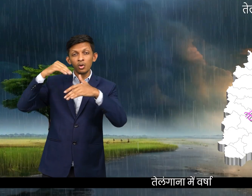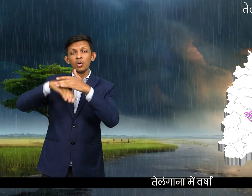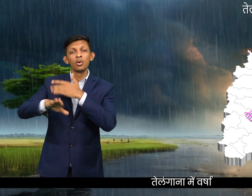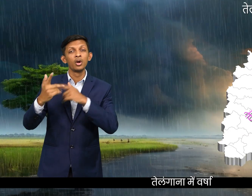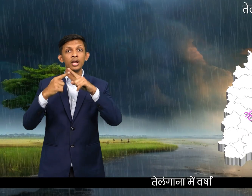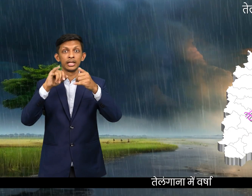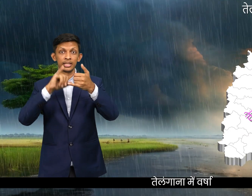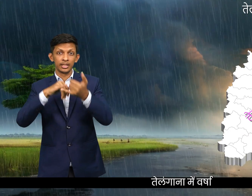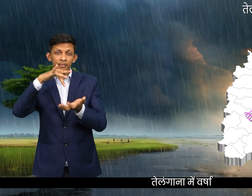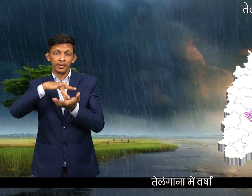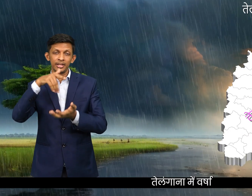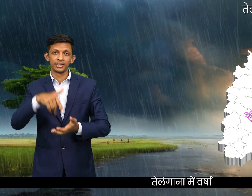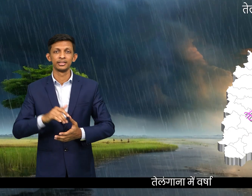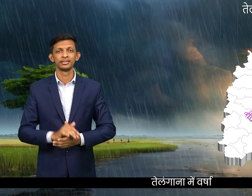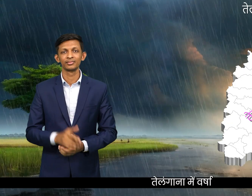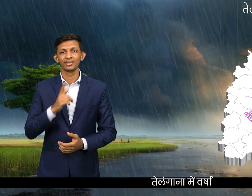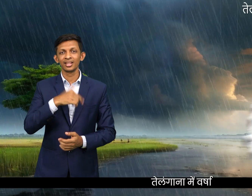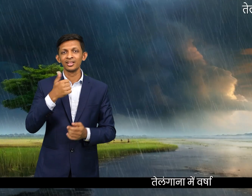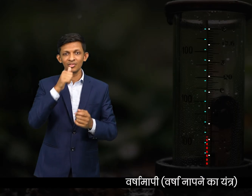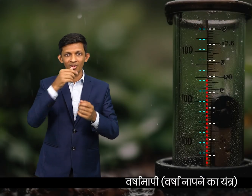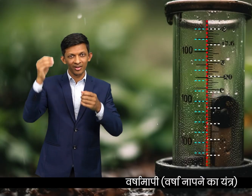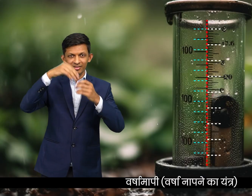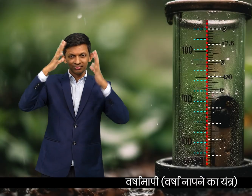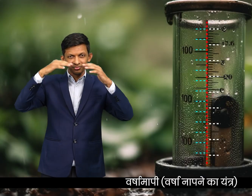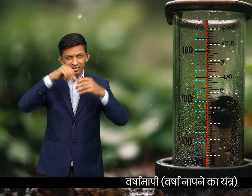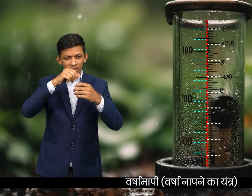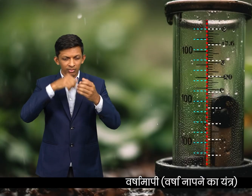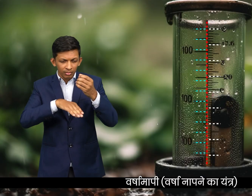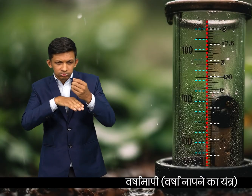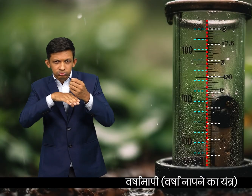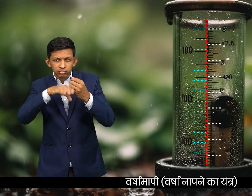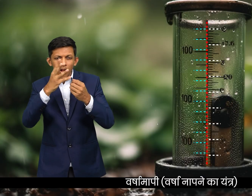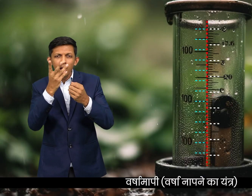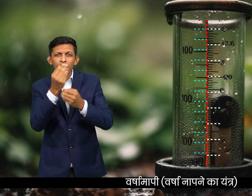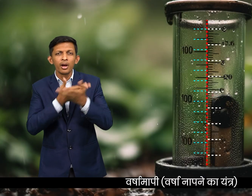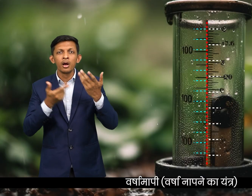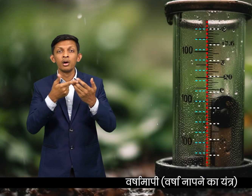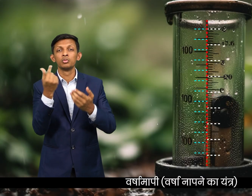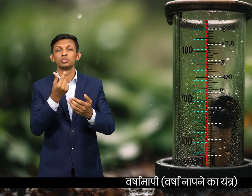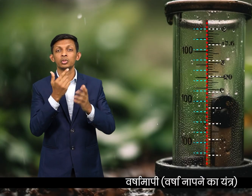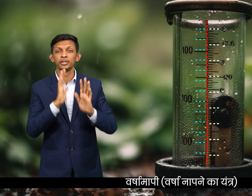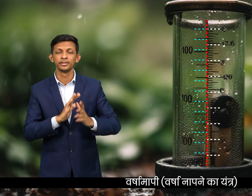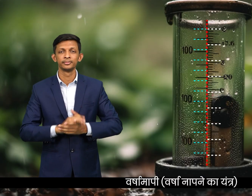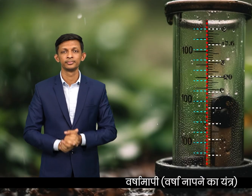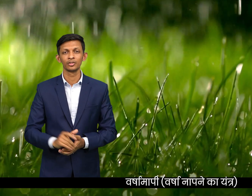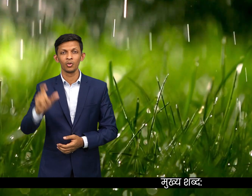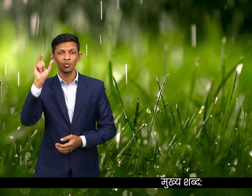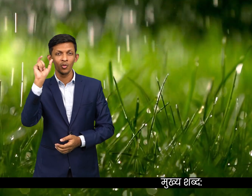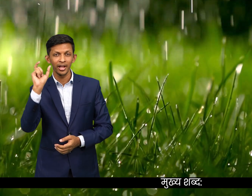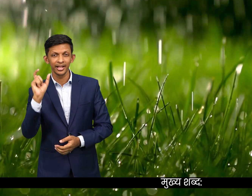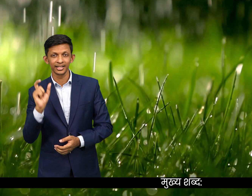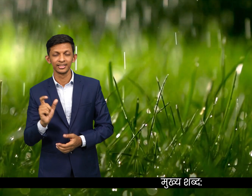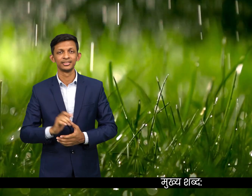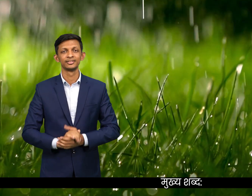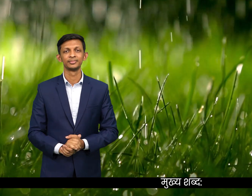चौथा, तेलंगाना में वर्षा। पांचवा, वर्षा मापी यानी वर्षा नापने का यंत्र।